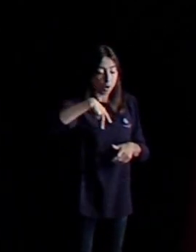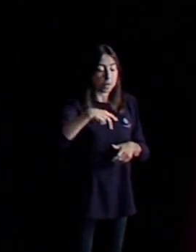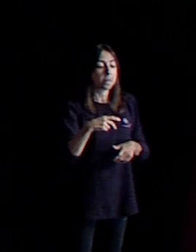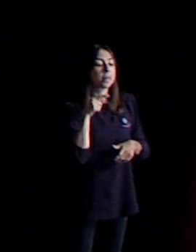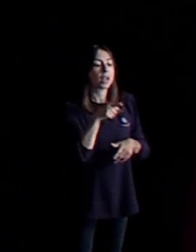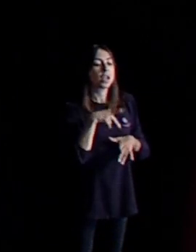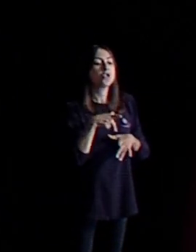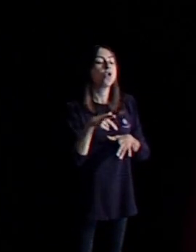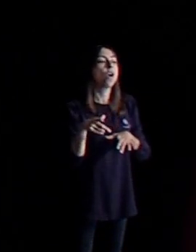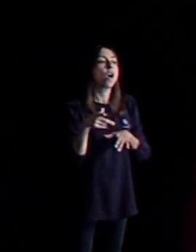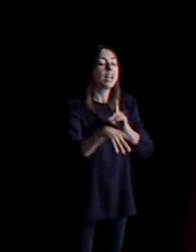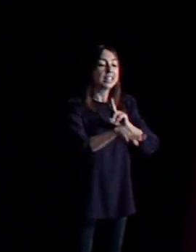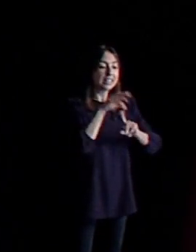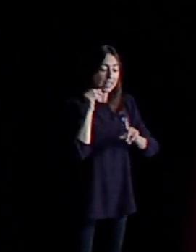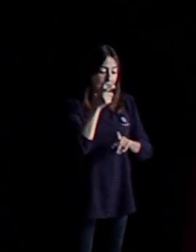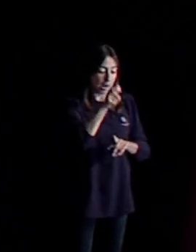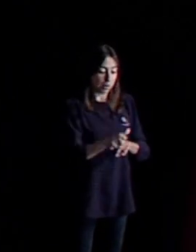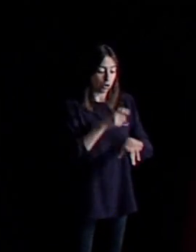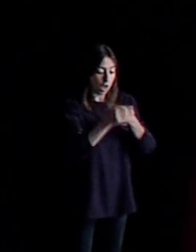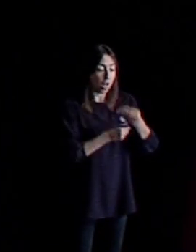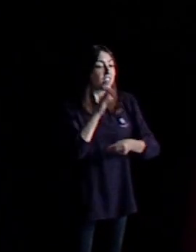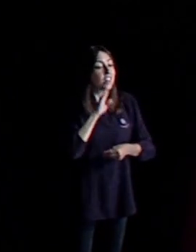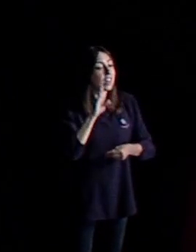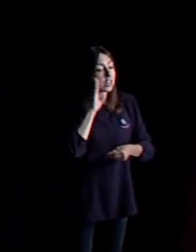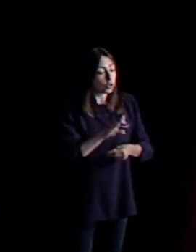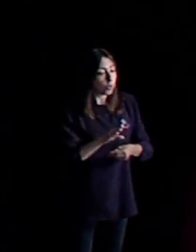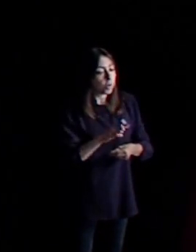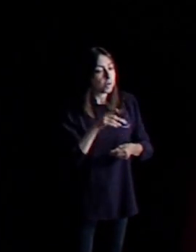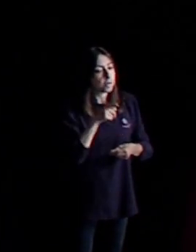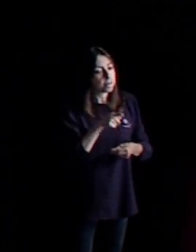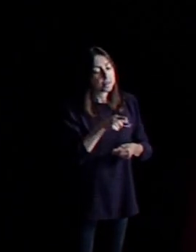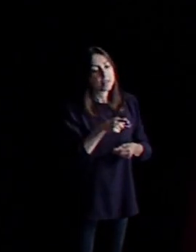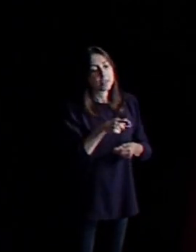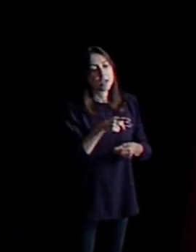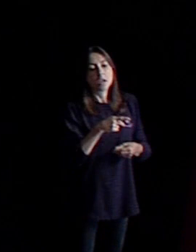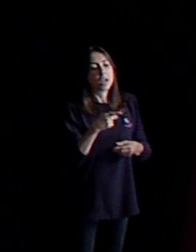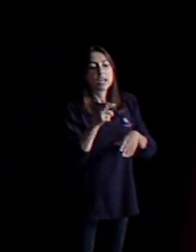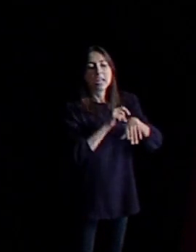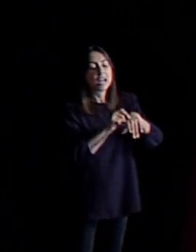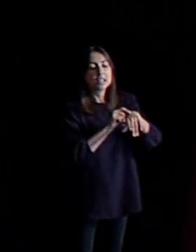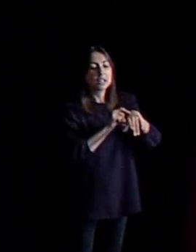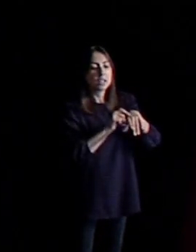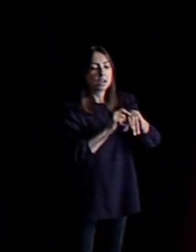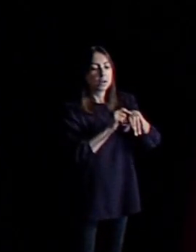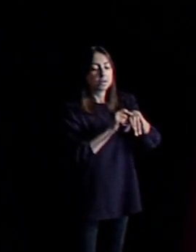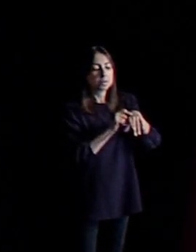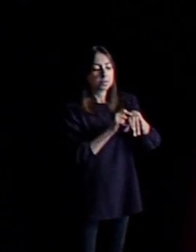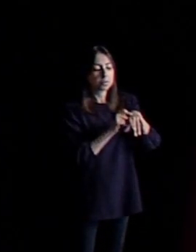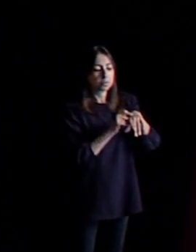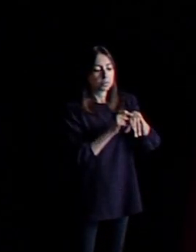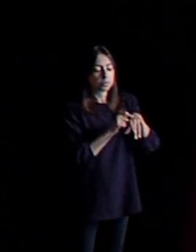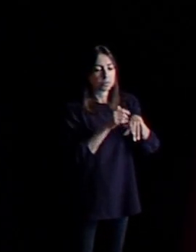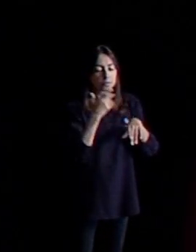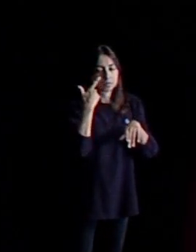Ellos entienden que los agresores no son, no tienen unas características, me parece que me he